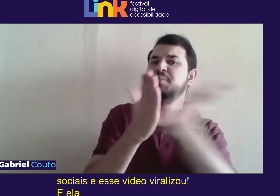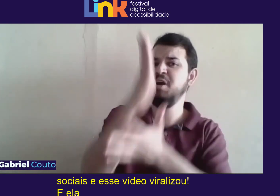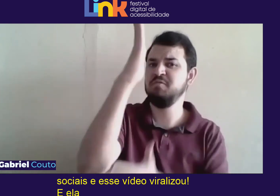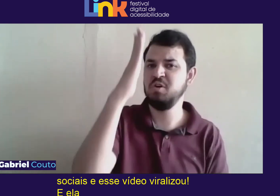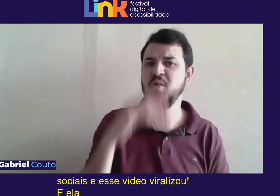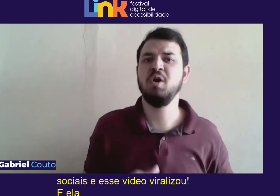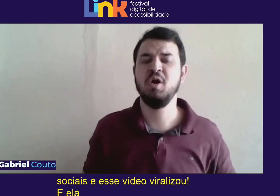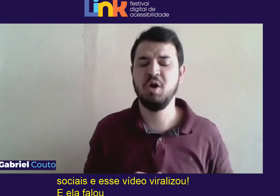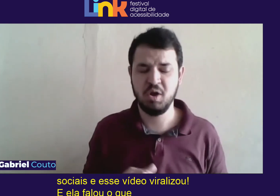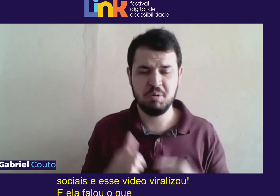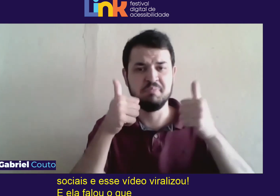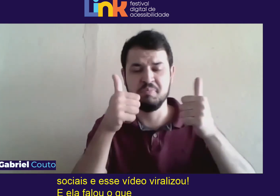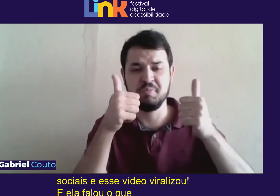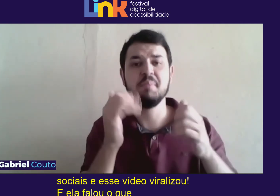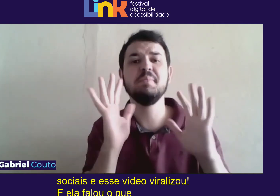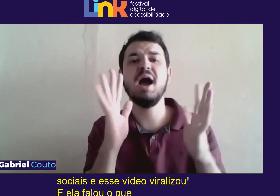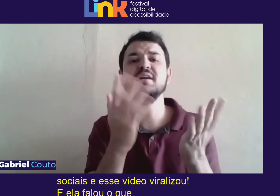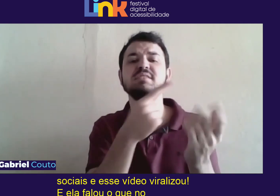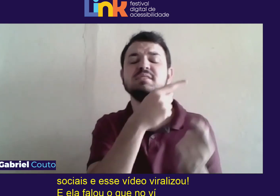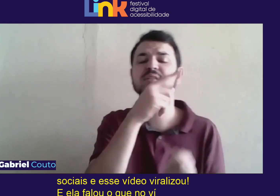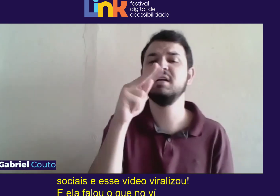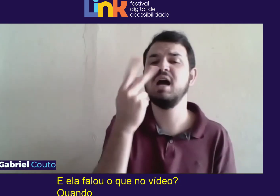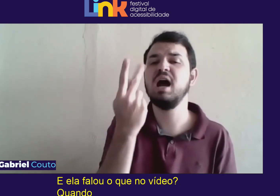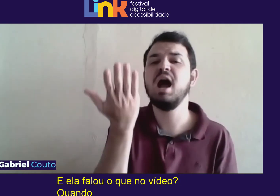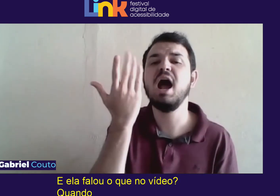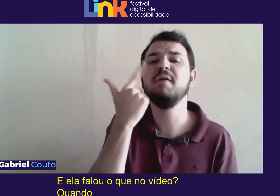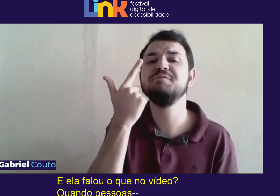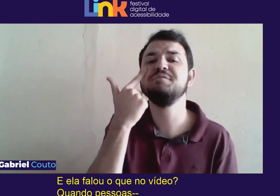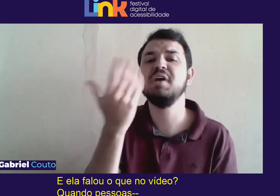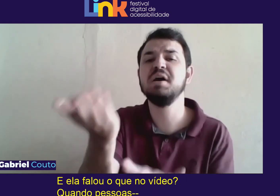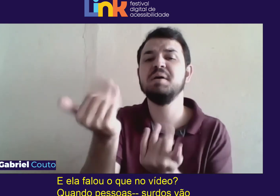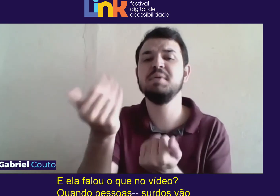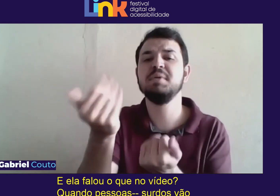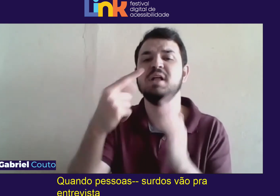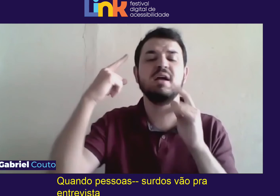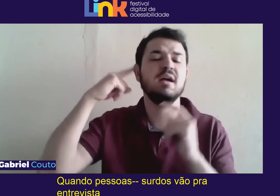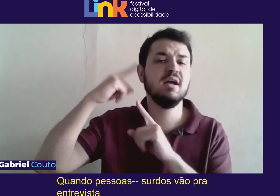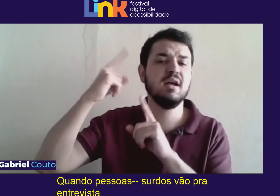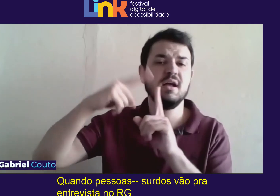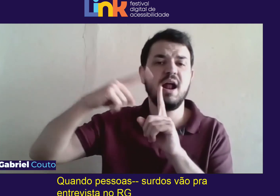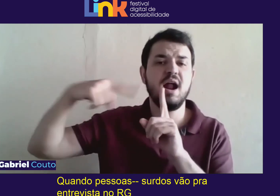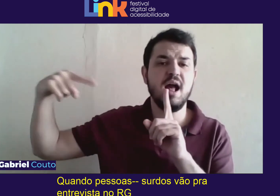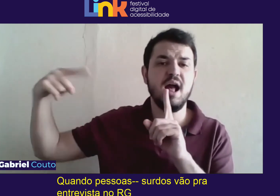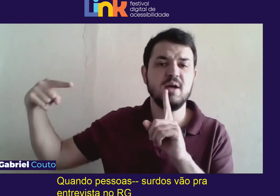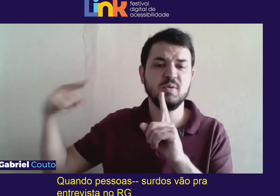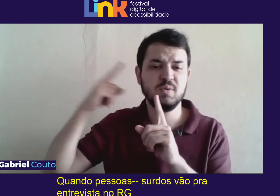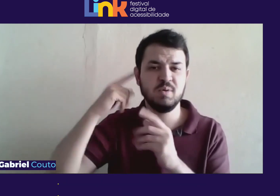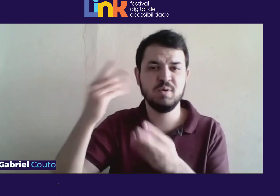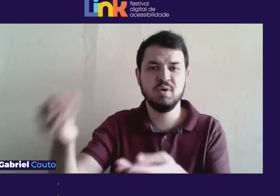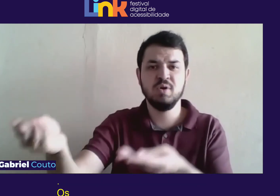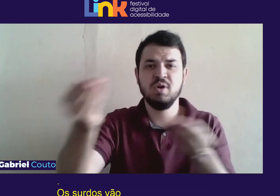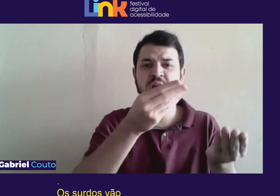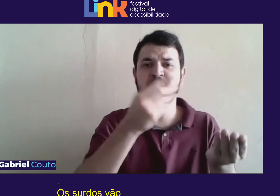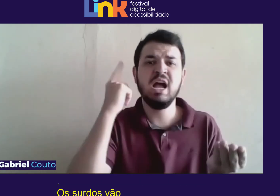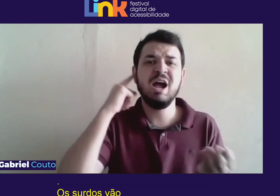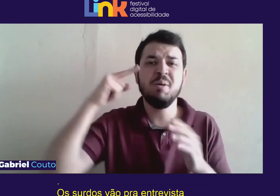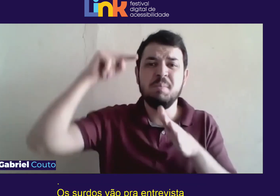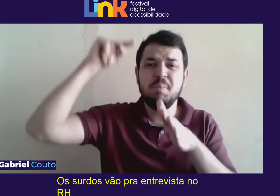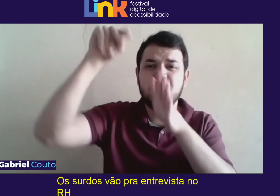para uma entrevista no RH, eles são aprovados, então, eles geralmente pedem o laudo